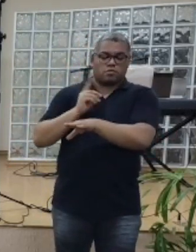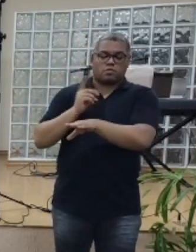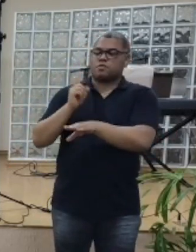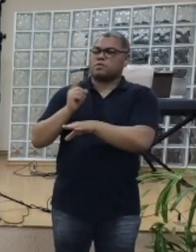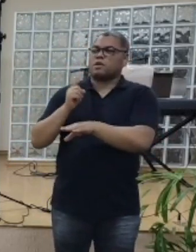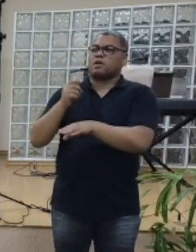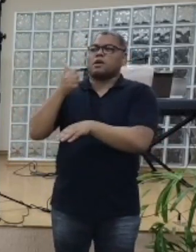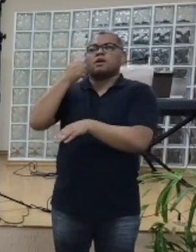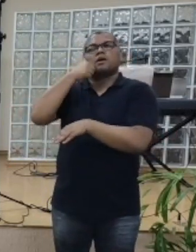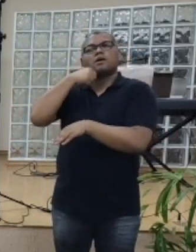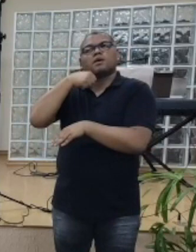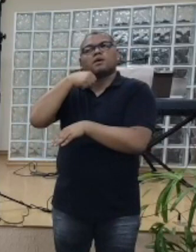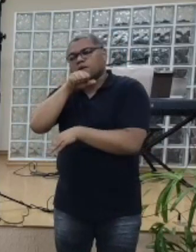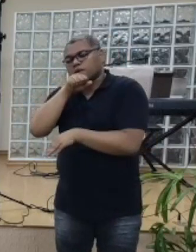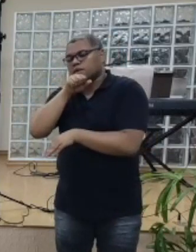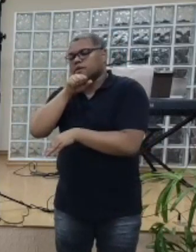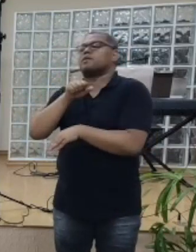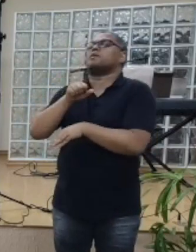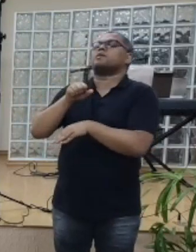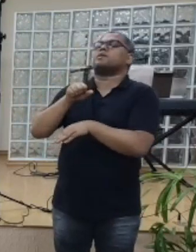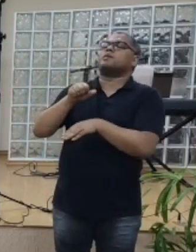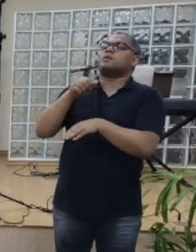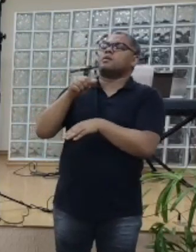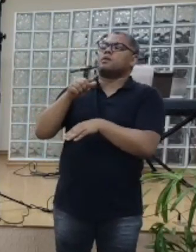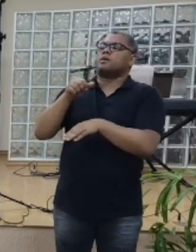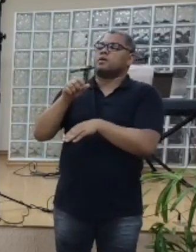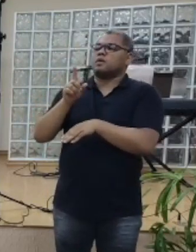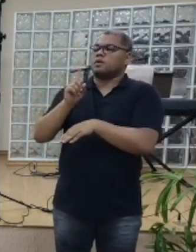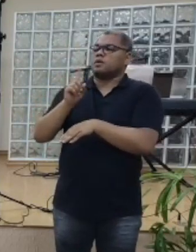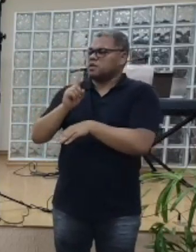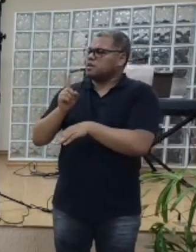amor, aqui está escrito: pai, manda dinheiro.